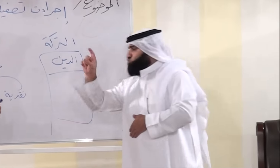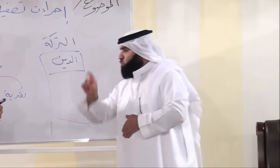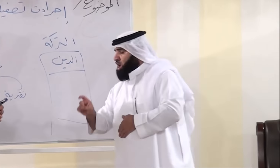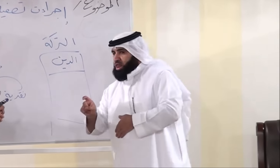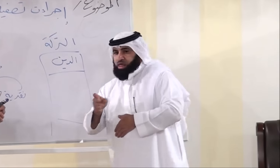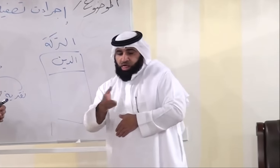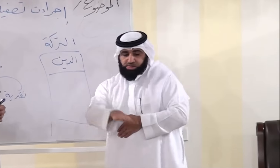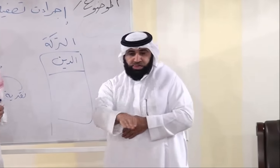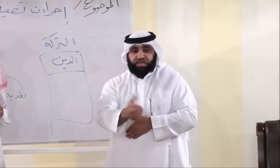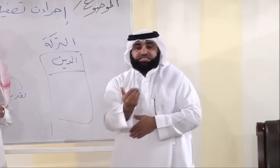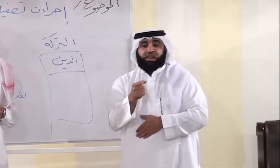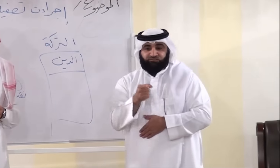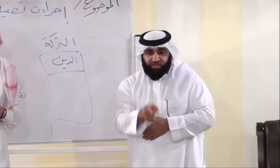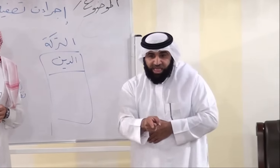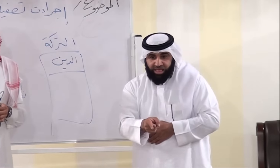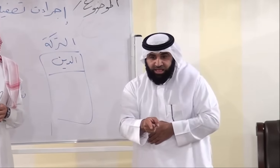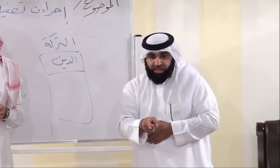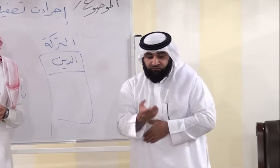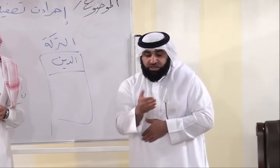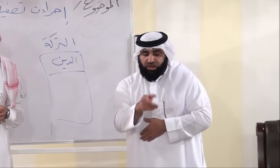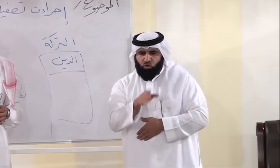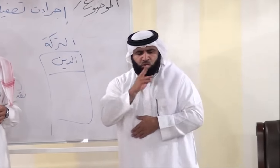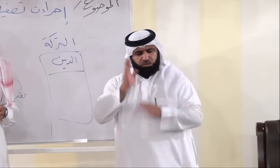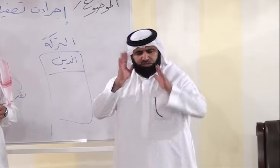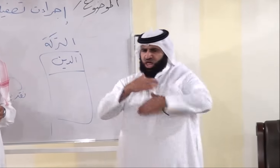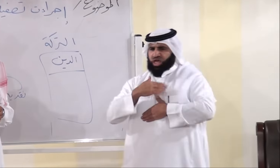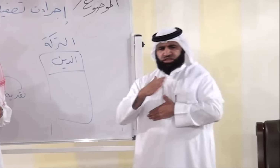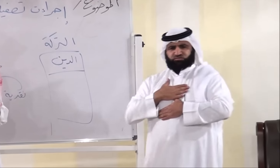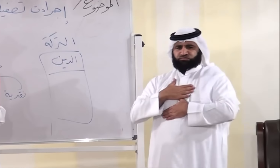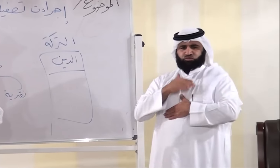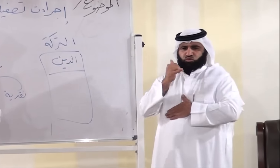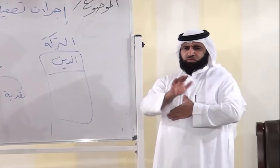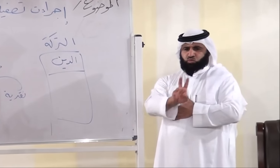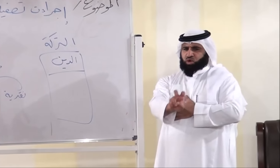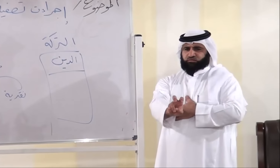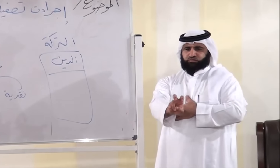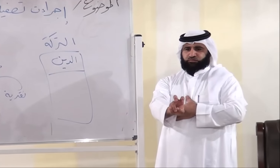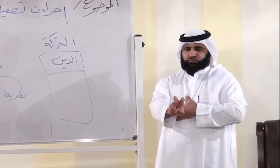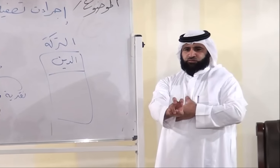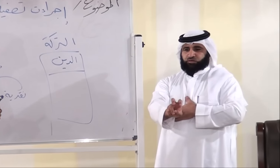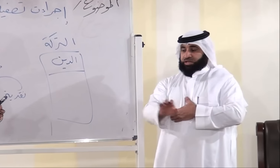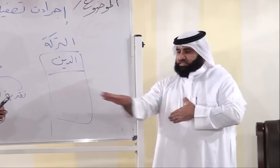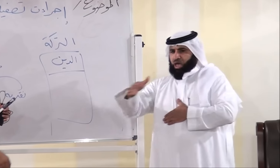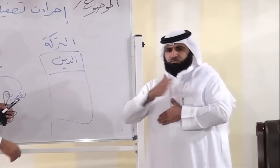قصة الصحابي الجليل الذي رفع يده وقال: دينه عندي.